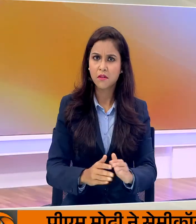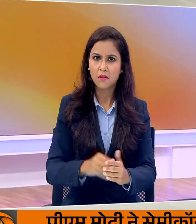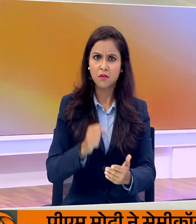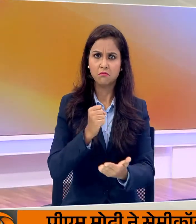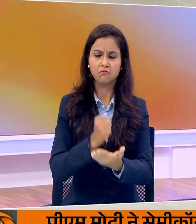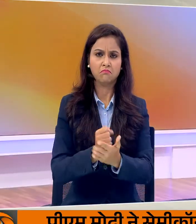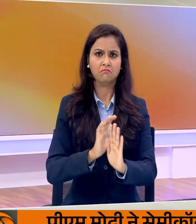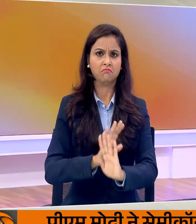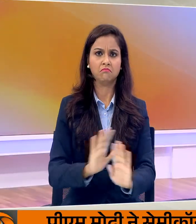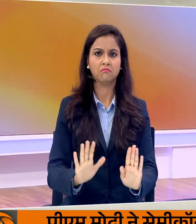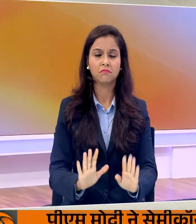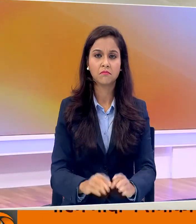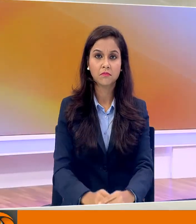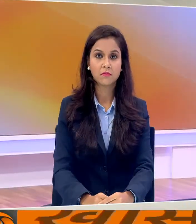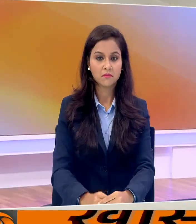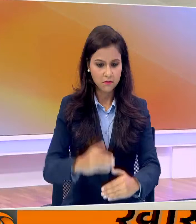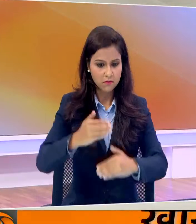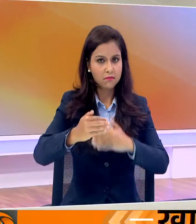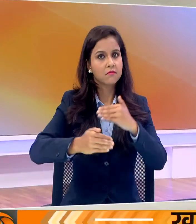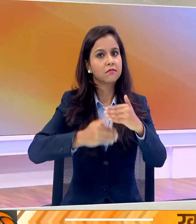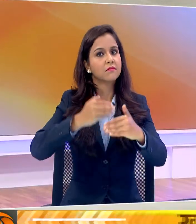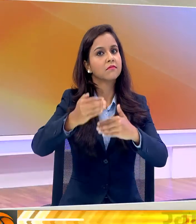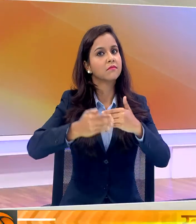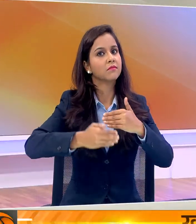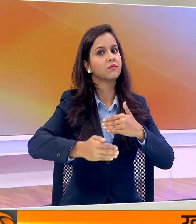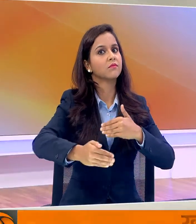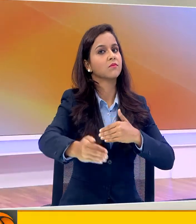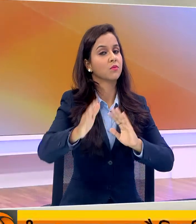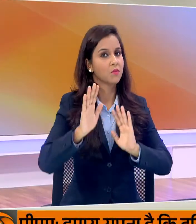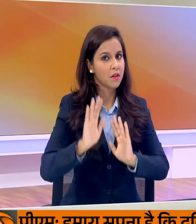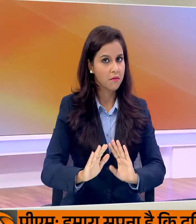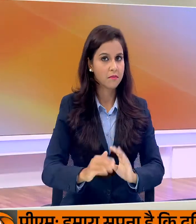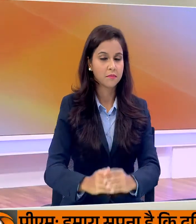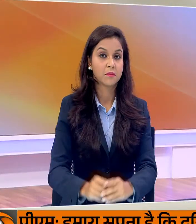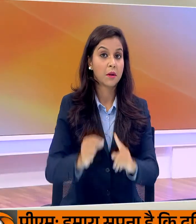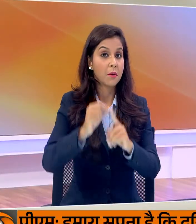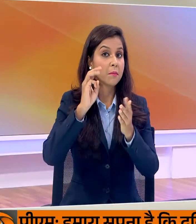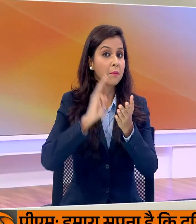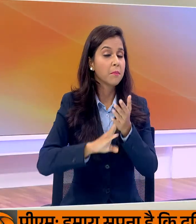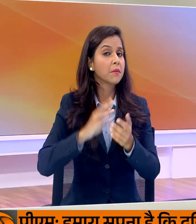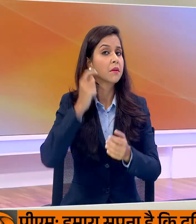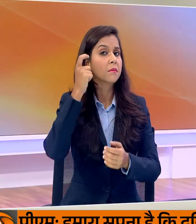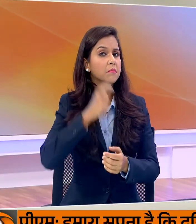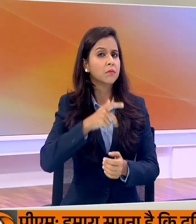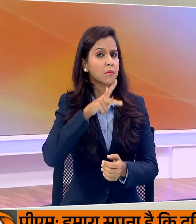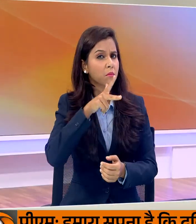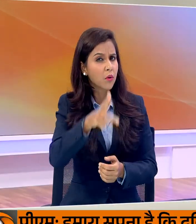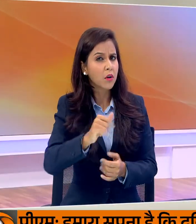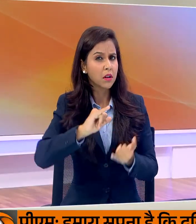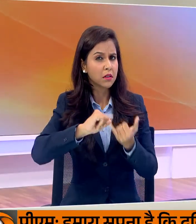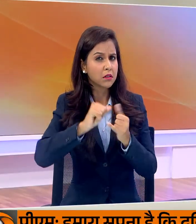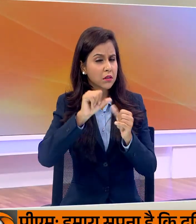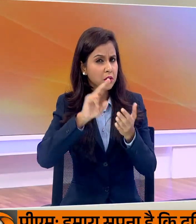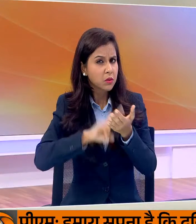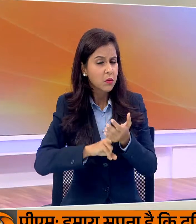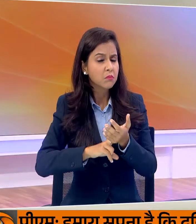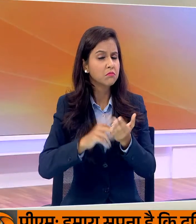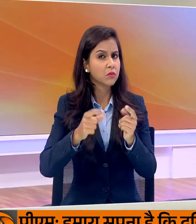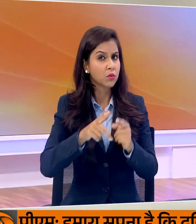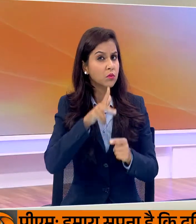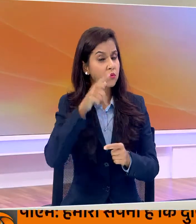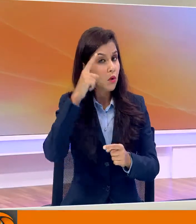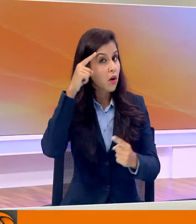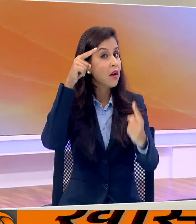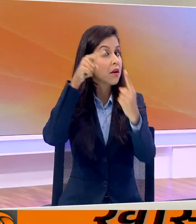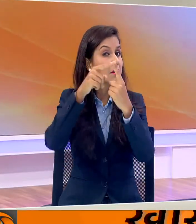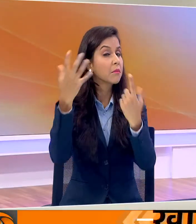नहीं, निरंतर चलती रहे। प्रधानमंत्री ने कहा कि वक्त सिलिकॉन डिप्लोमेसी का है और उनका लक्ष्य